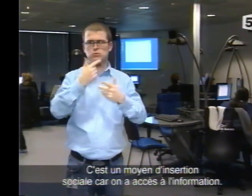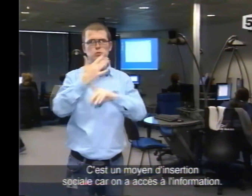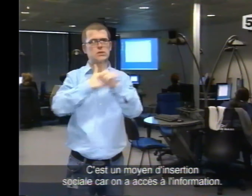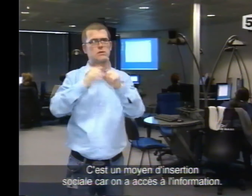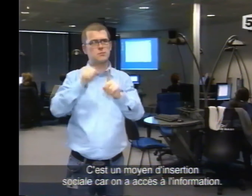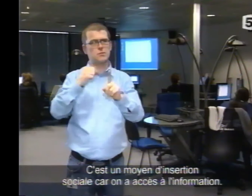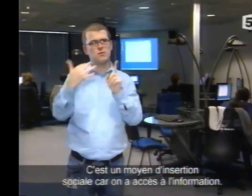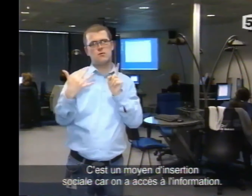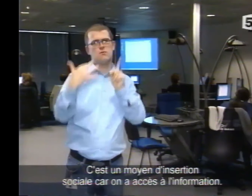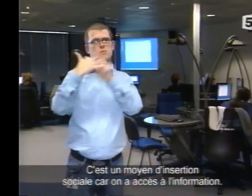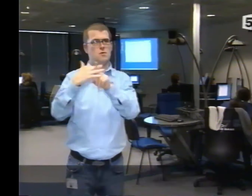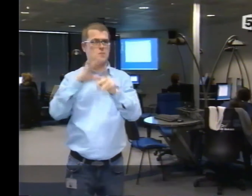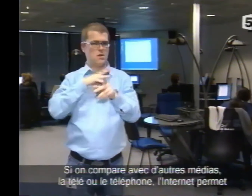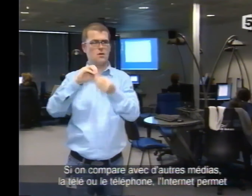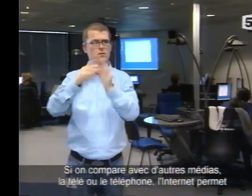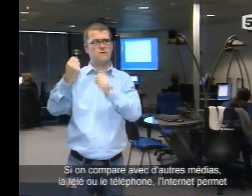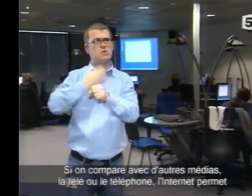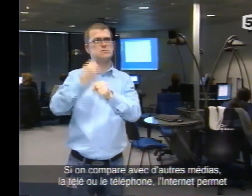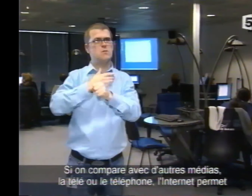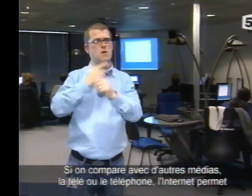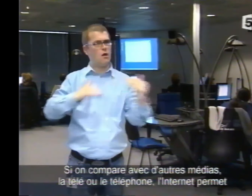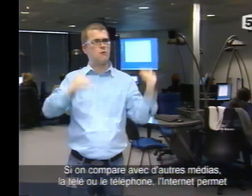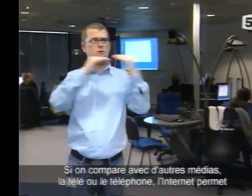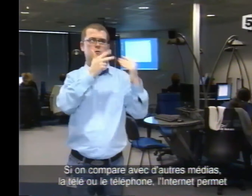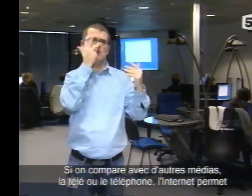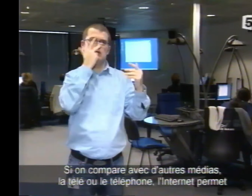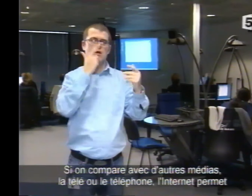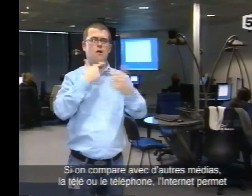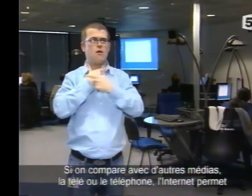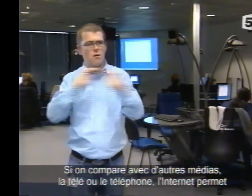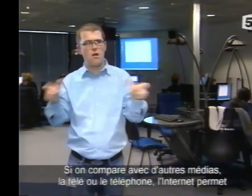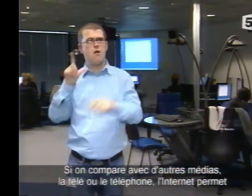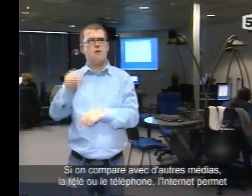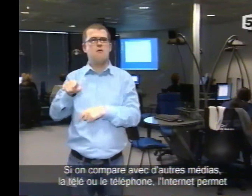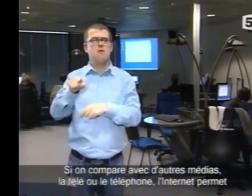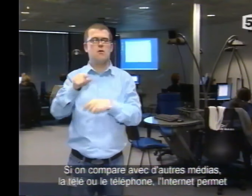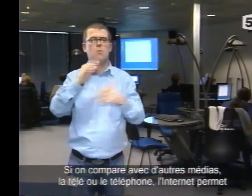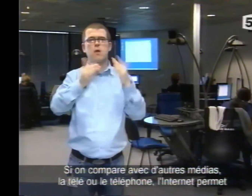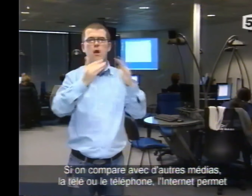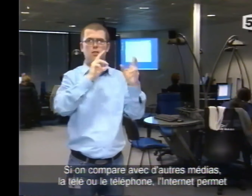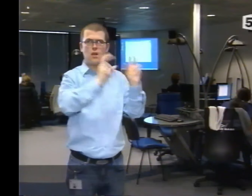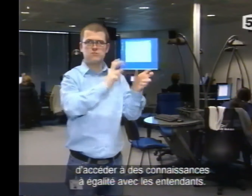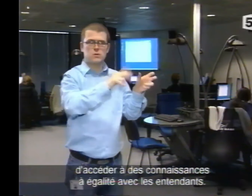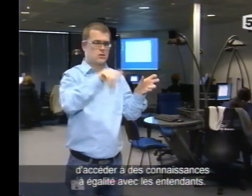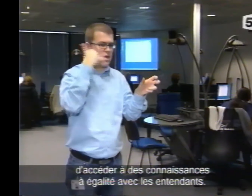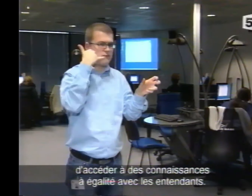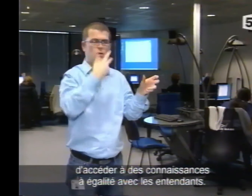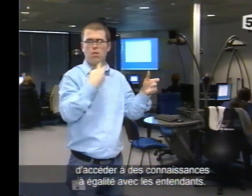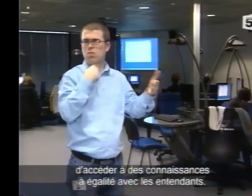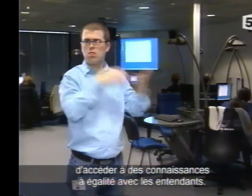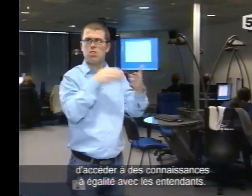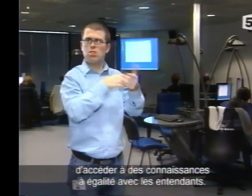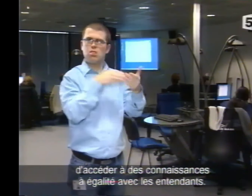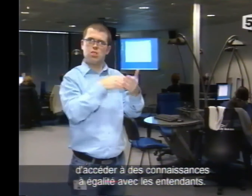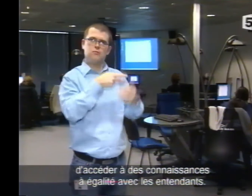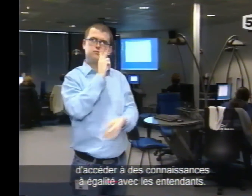à l'information. Si on compare avec d'autres médias, comme la télé ou le téléphone, l'Internet permet d'accéder à des connaissances à